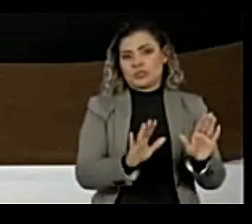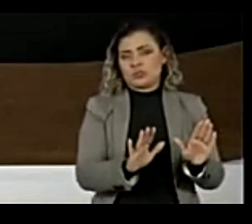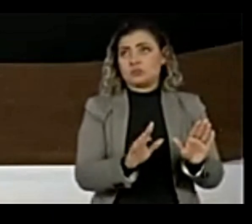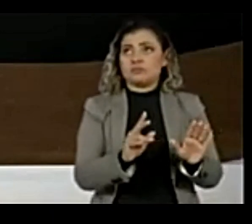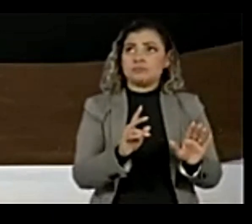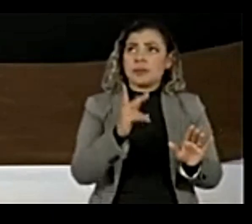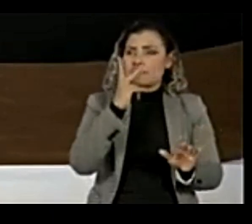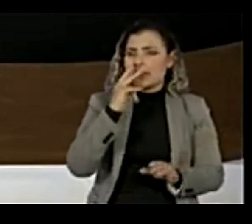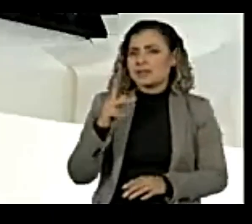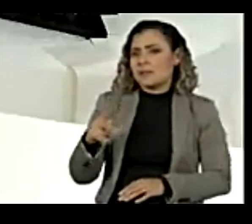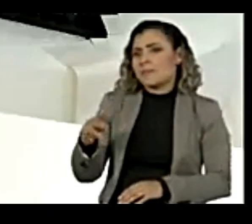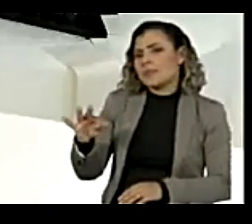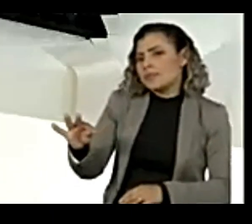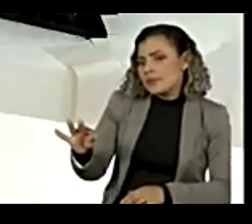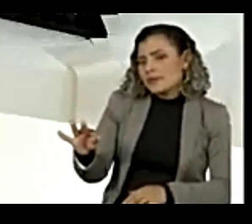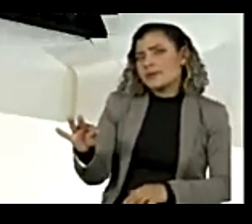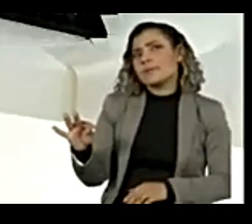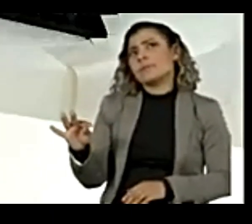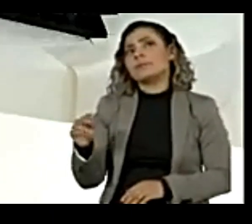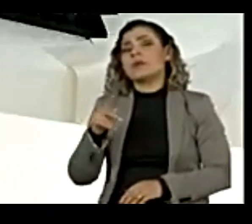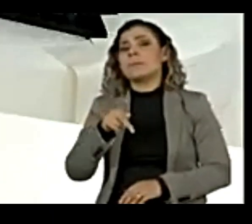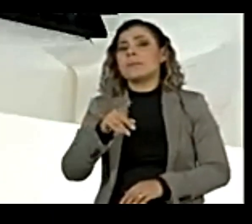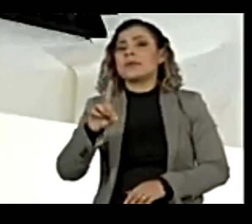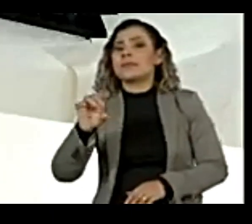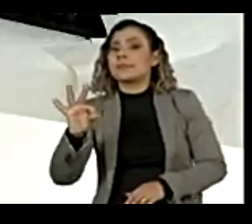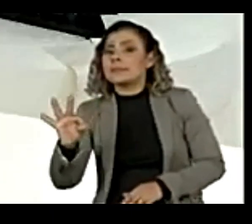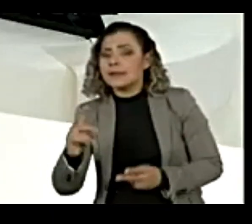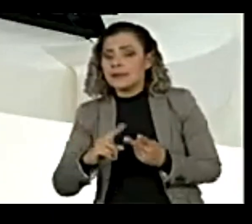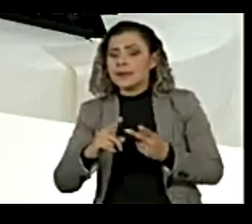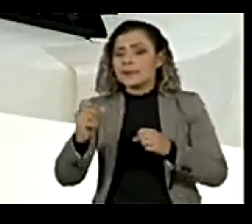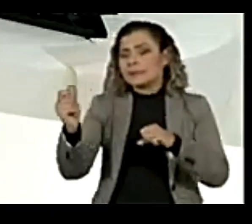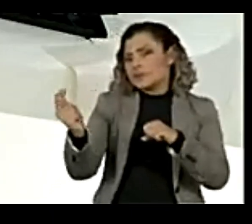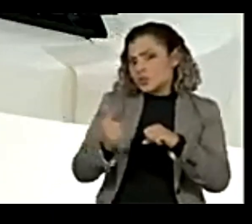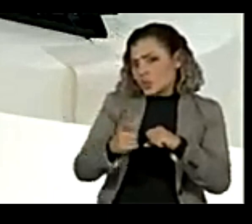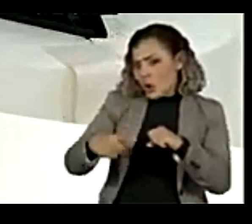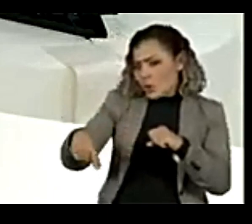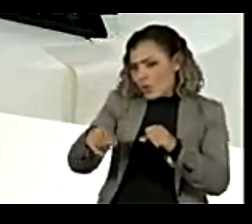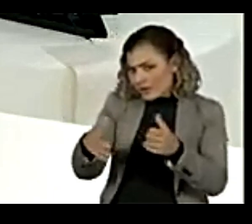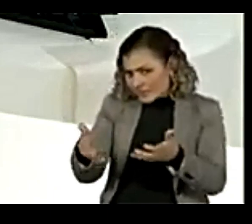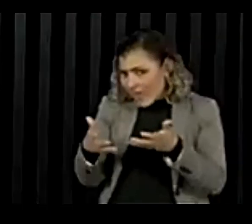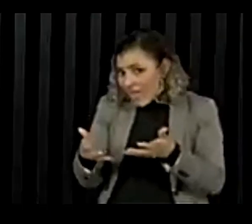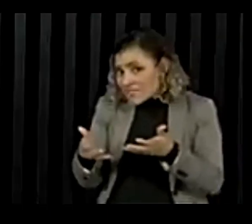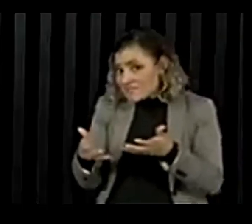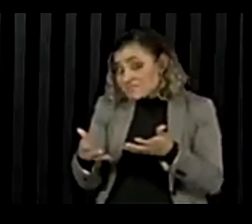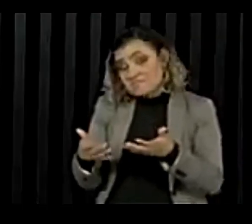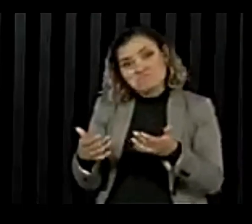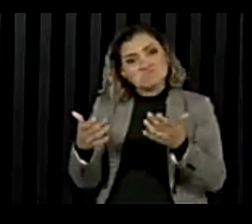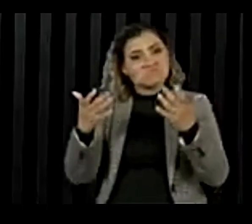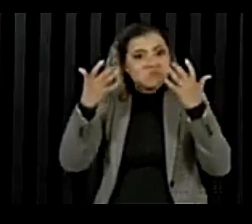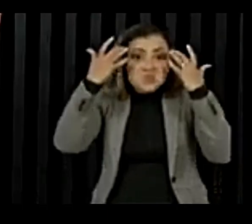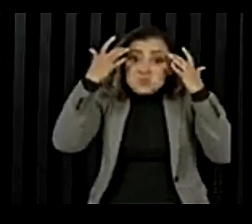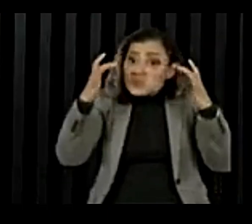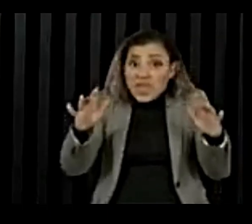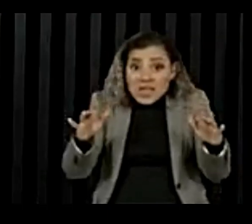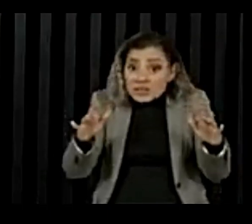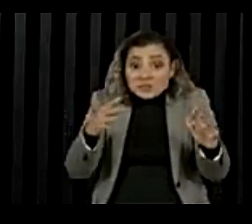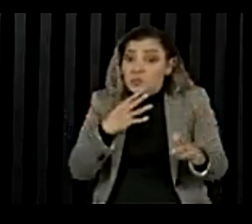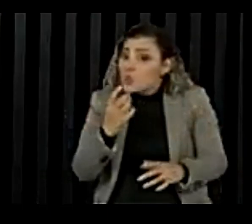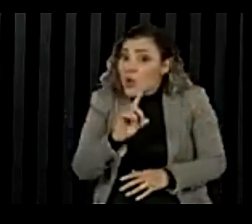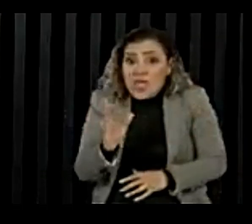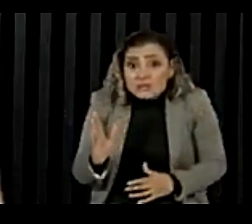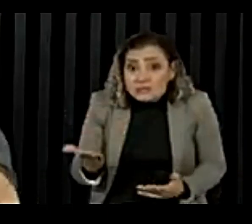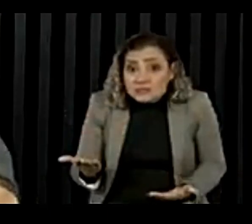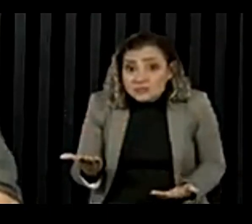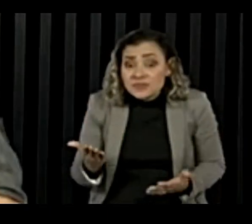o PT, o PDT, o PSOL estão dispostos a isso. E isso eu não faço a mínima ideia. A